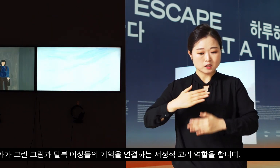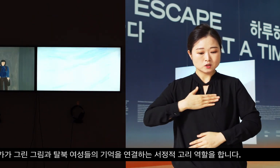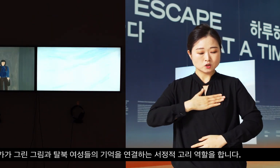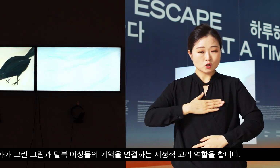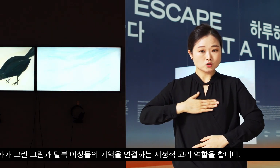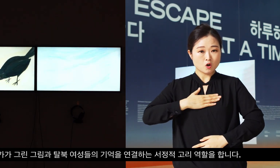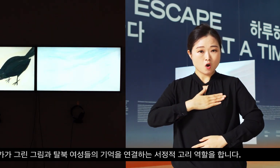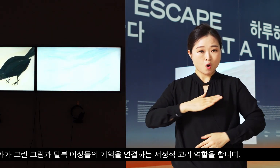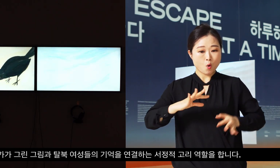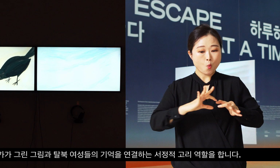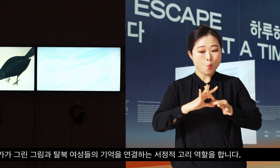합니다.